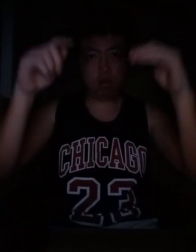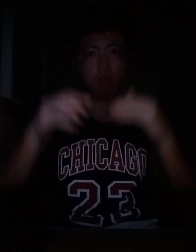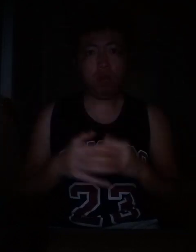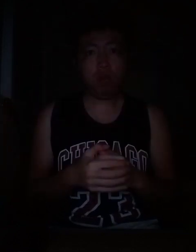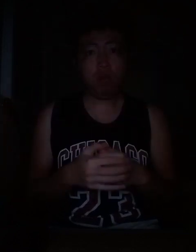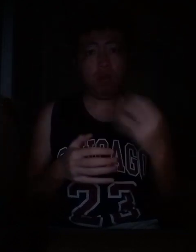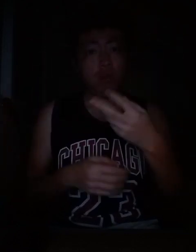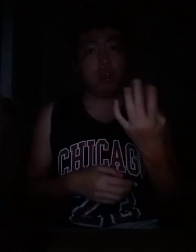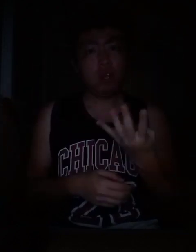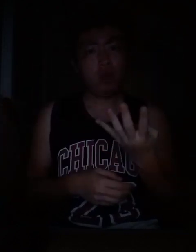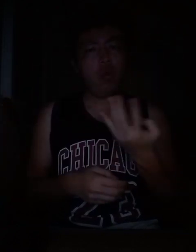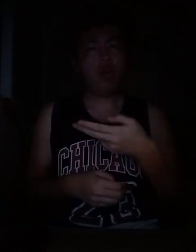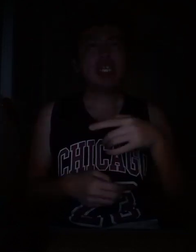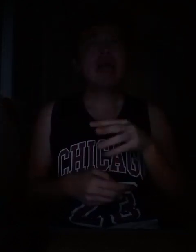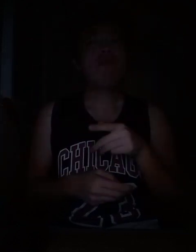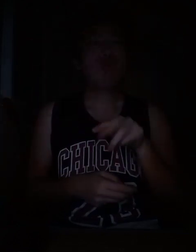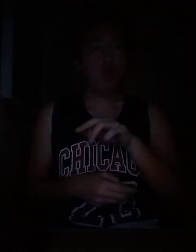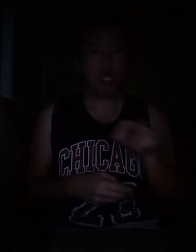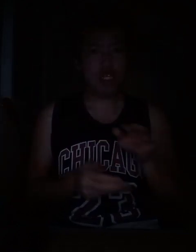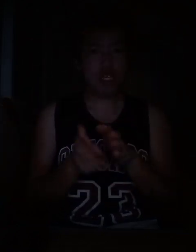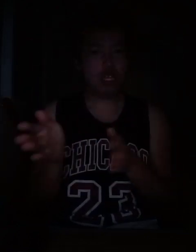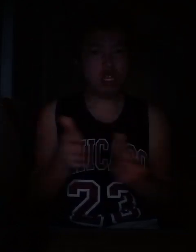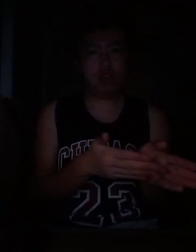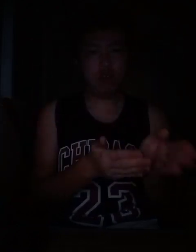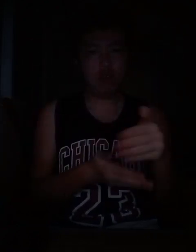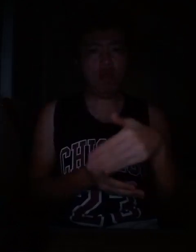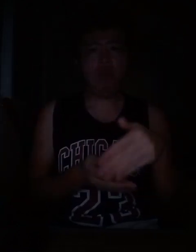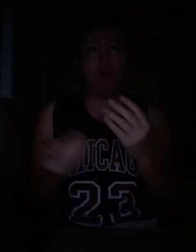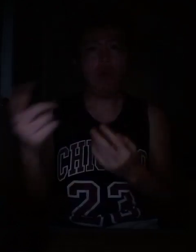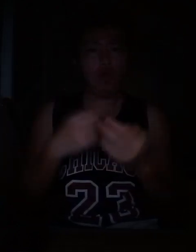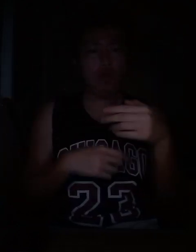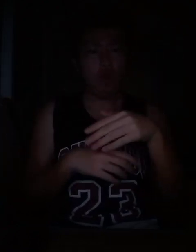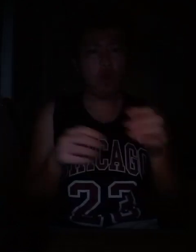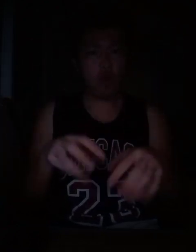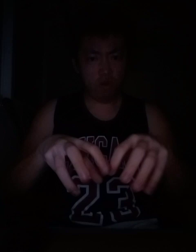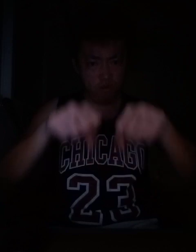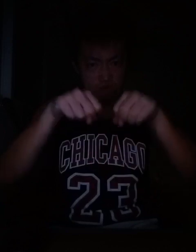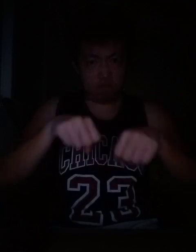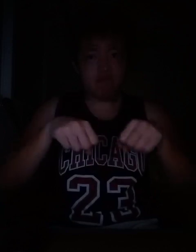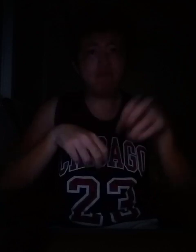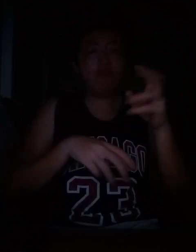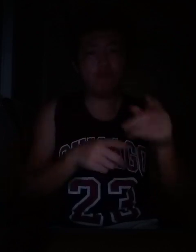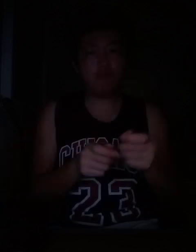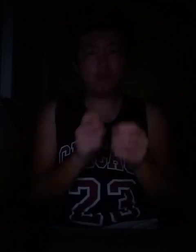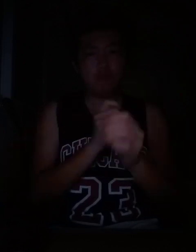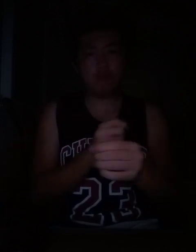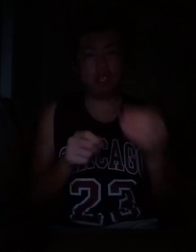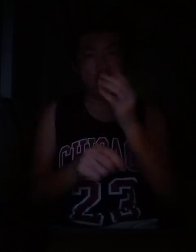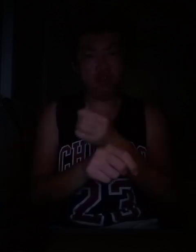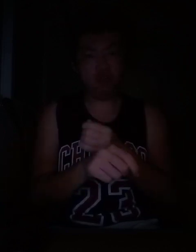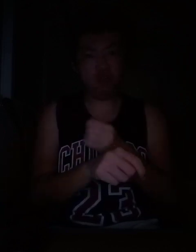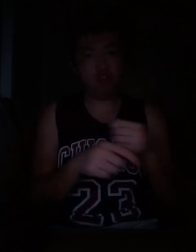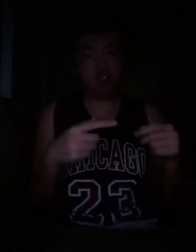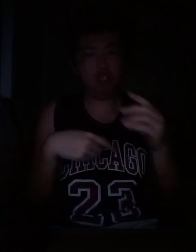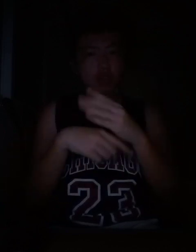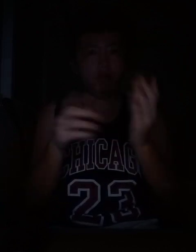지난 4월 이후 참조기 금어기에는 옥돔과 고등어를 잡거나 어선을 수리하면서 조업을 준비해